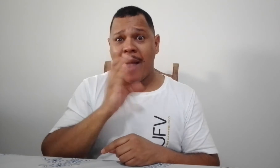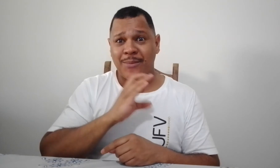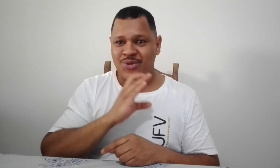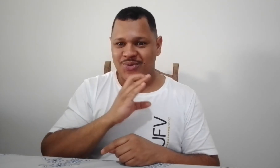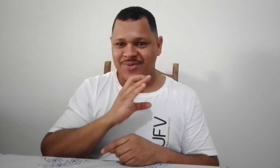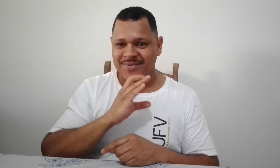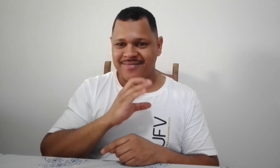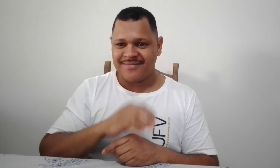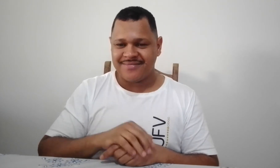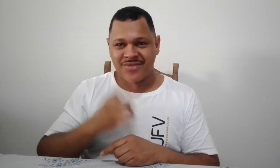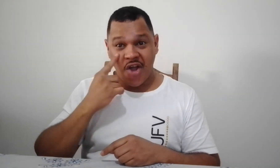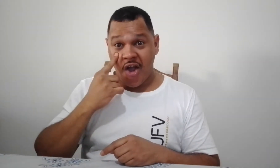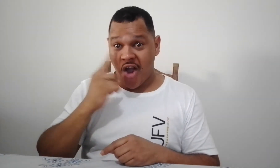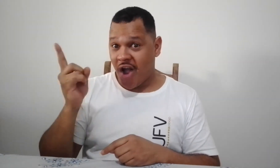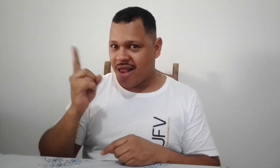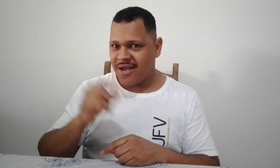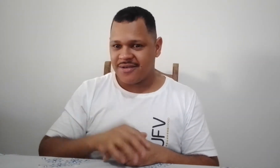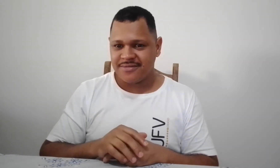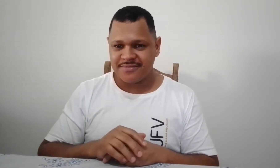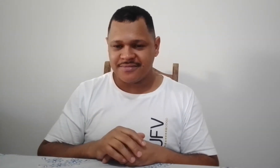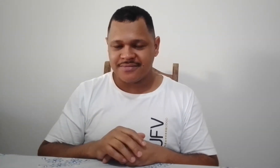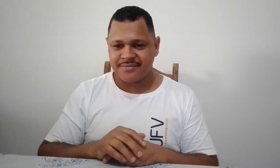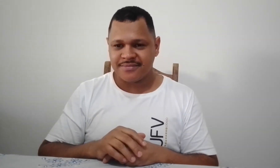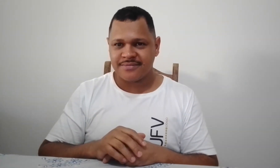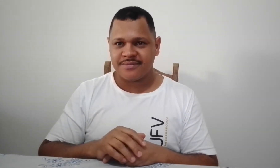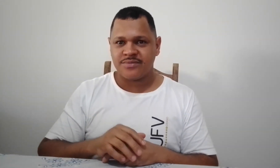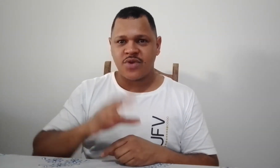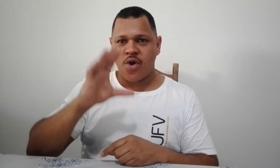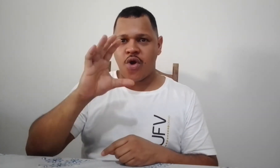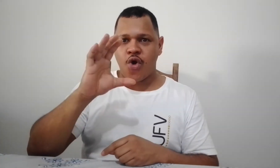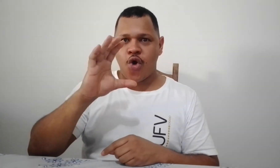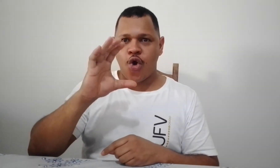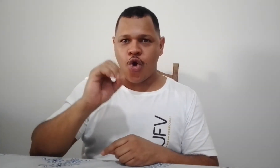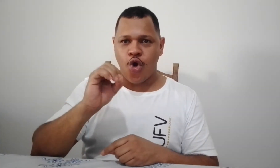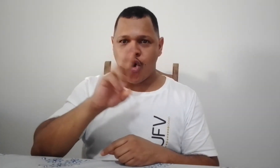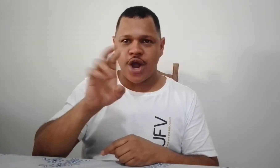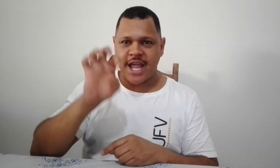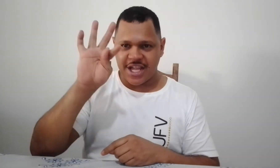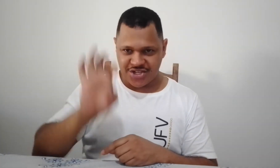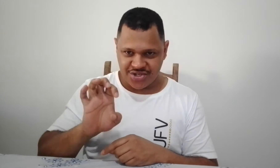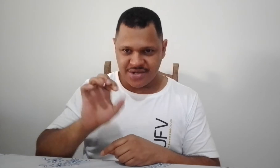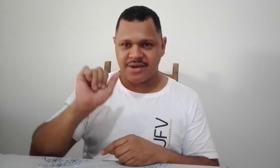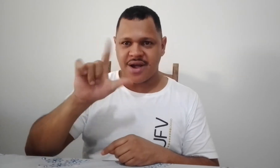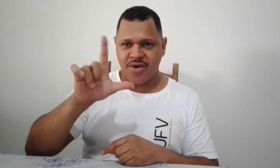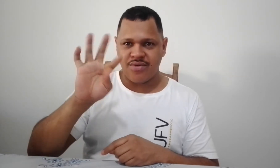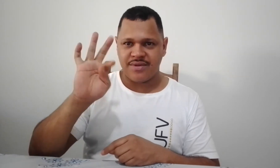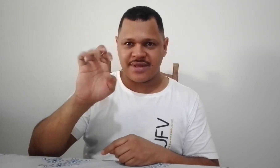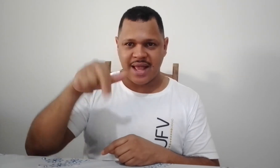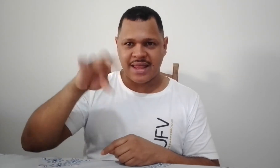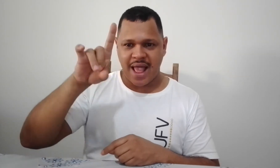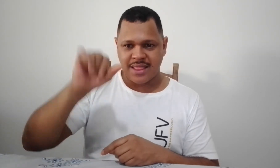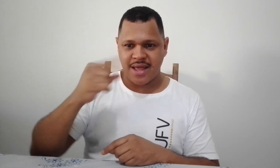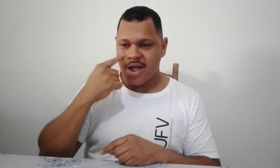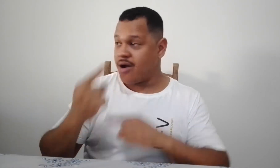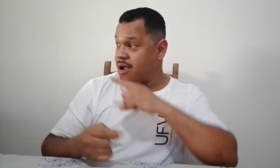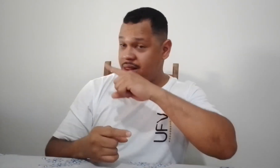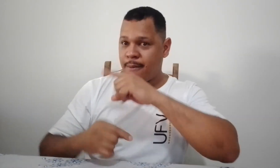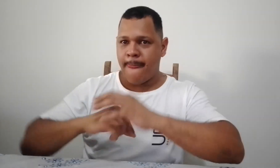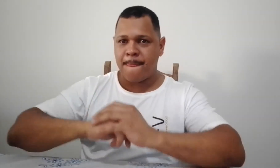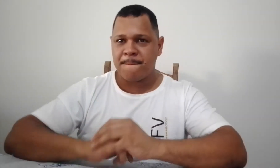o esquema de funcionamento do gerador de corrente alternada. À medida que a bobina gira, o fluxo do campo magnético B, gerado pelos